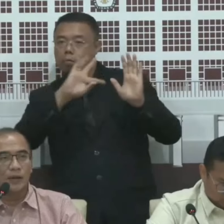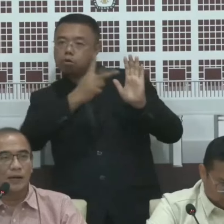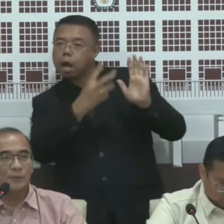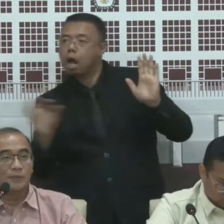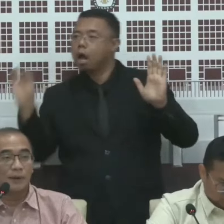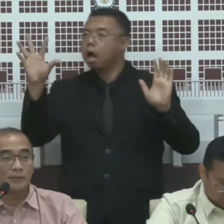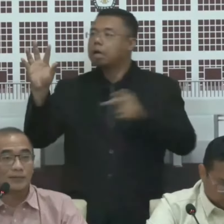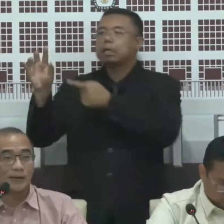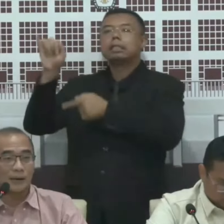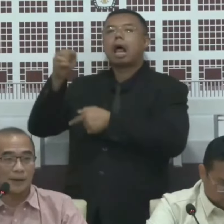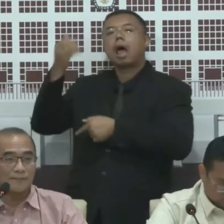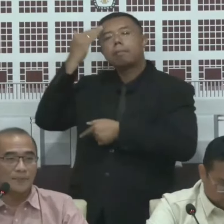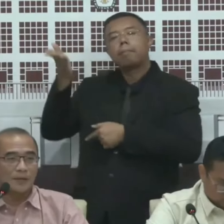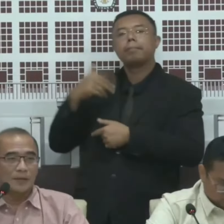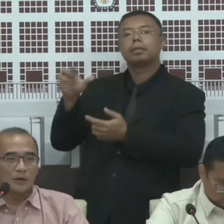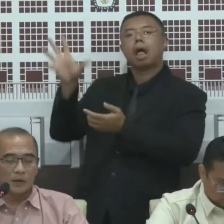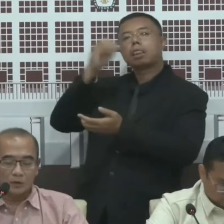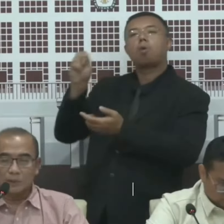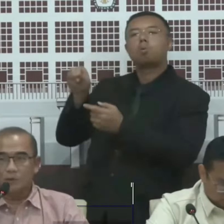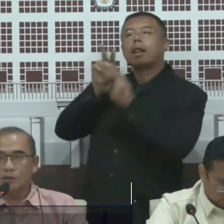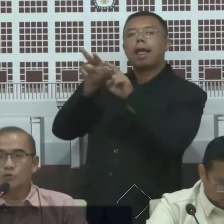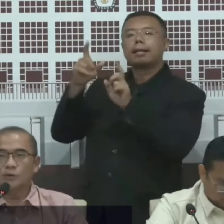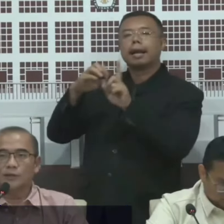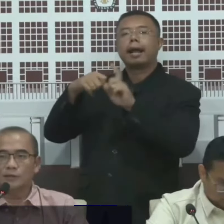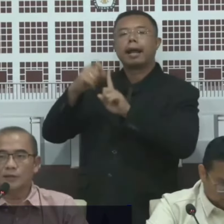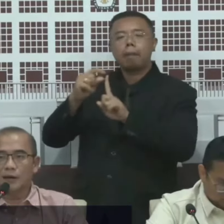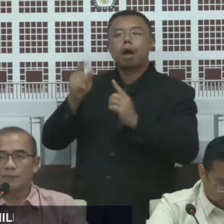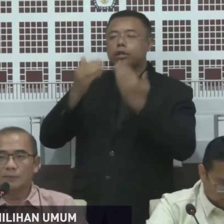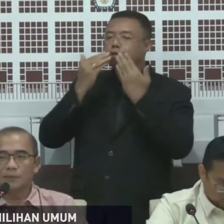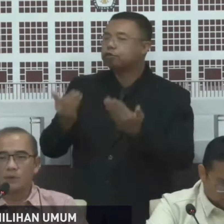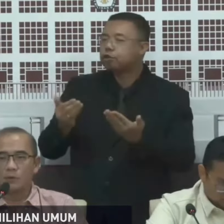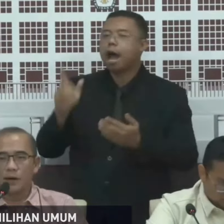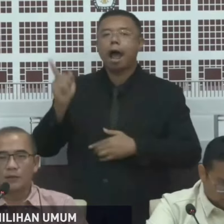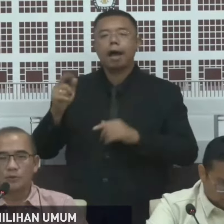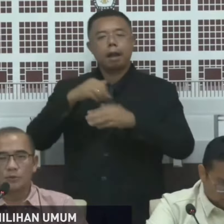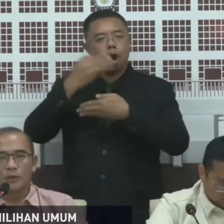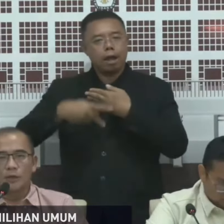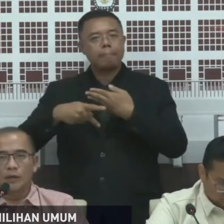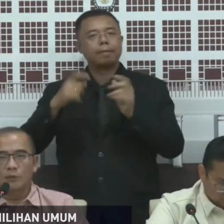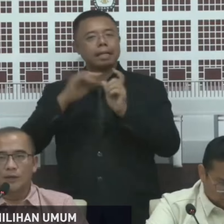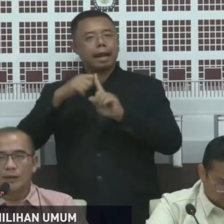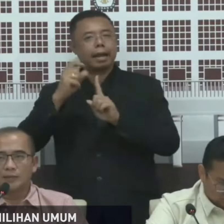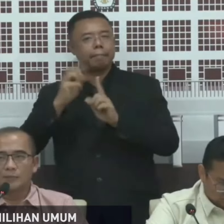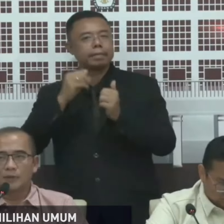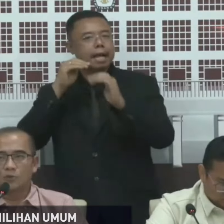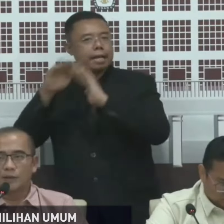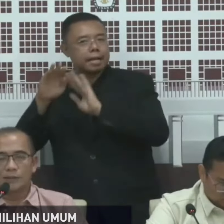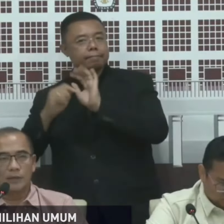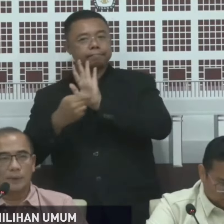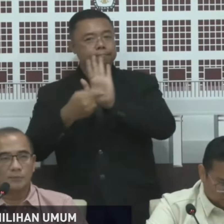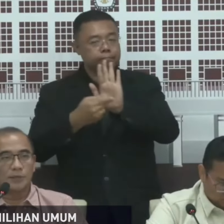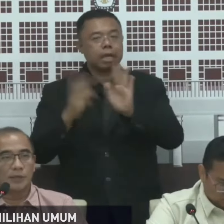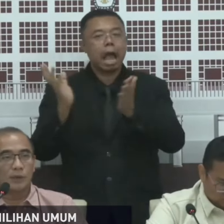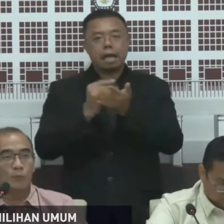salah itu gara-gara bisa mengakses Sirekap kan? Oleh karena itu patut kita syukuri ada Sirekap yang bisa mengunggah itu dan kemudian hasil penghitungan